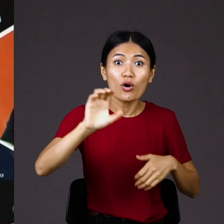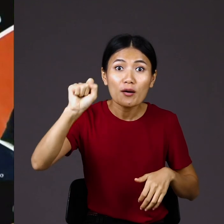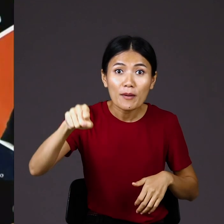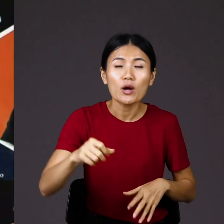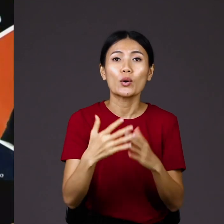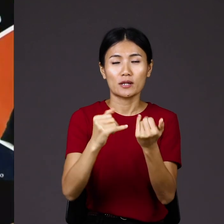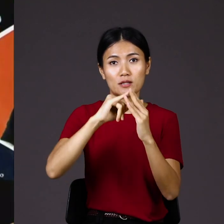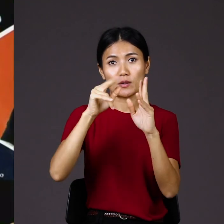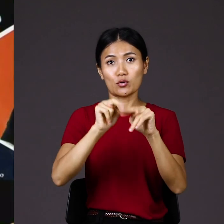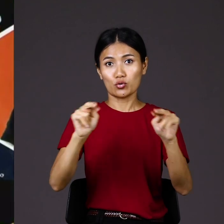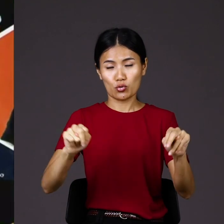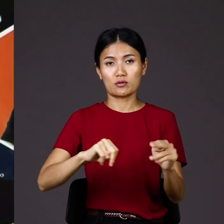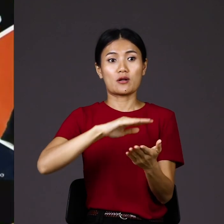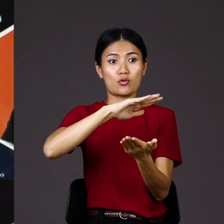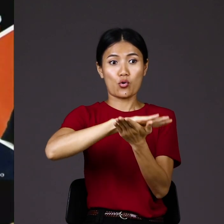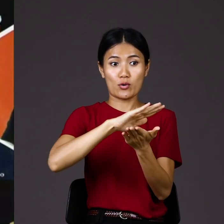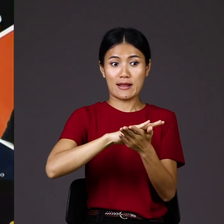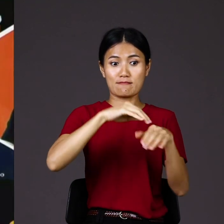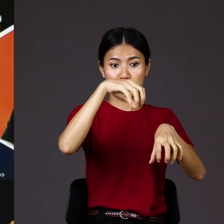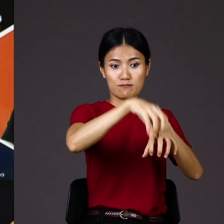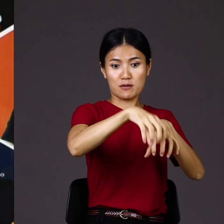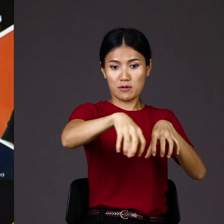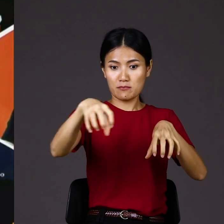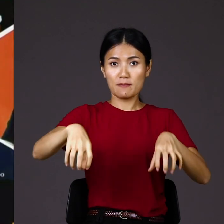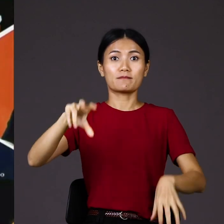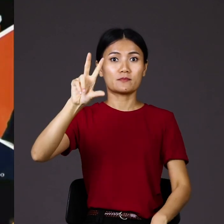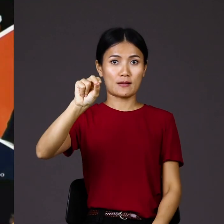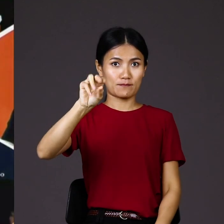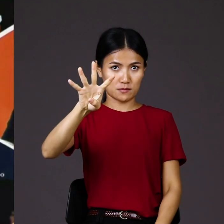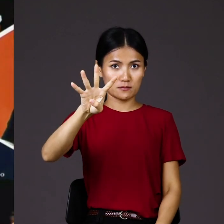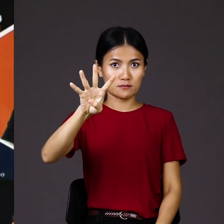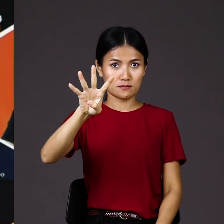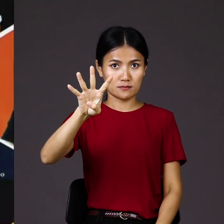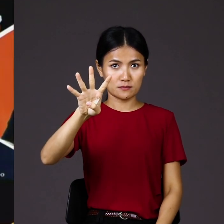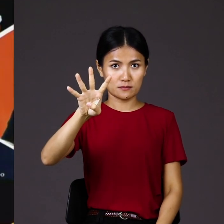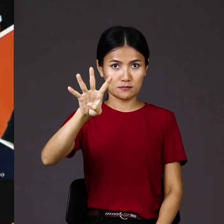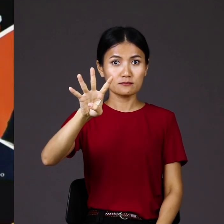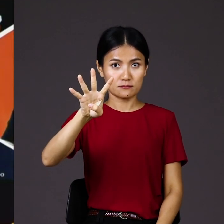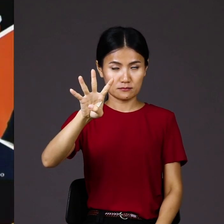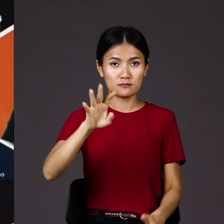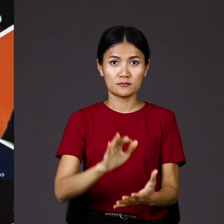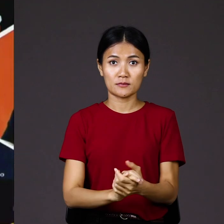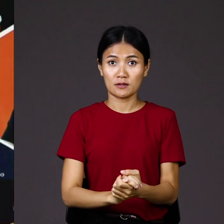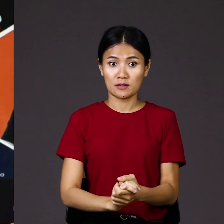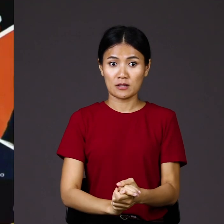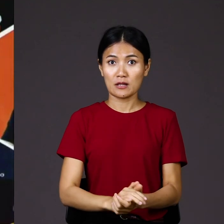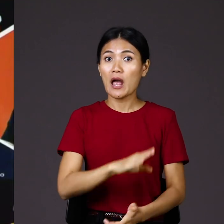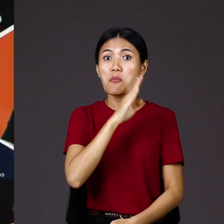งเรียนภายใต้สังกัดอยู่ถึง34โรงเรียน